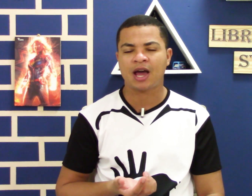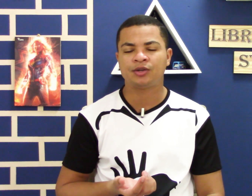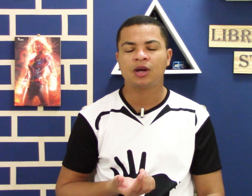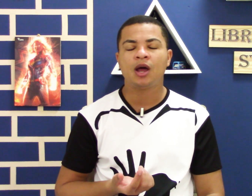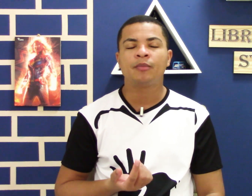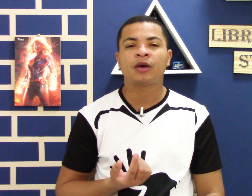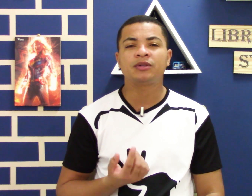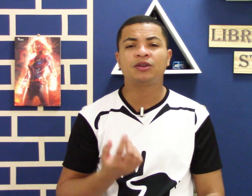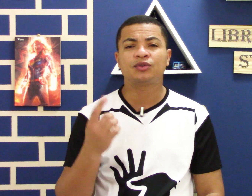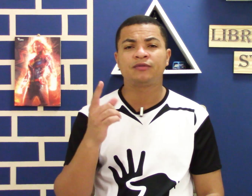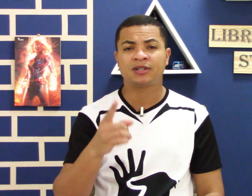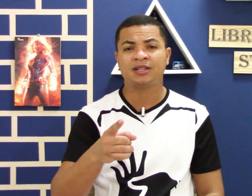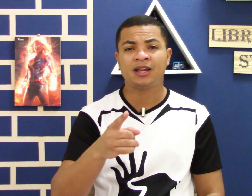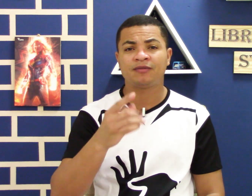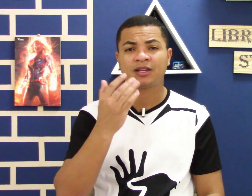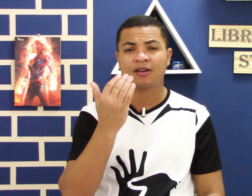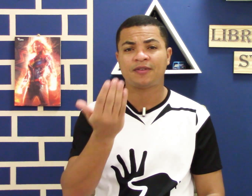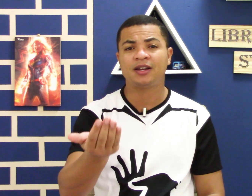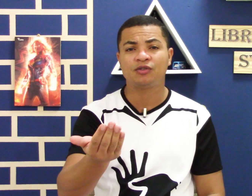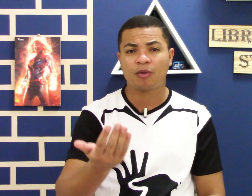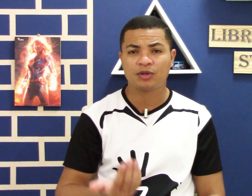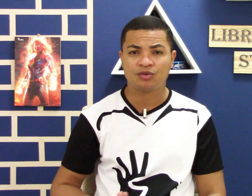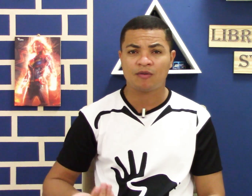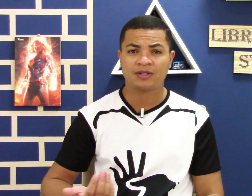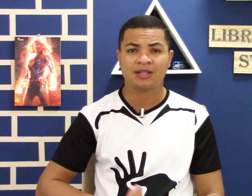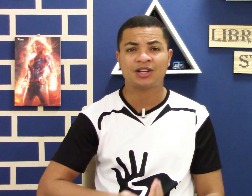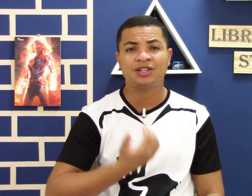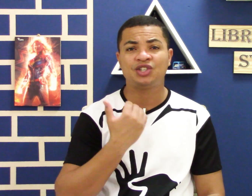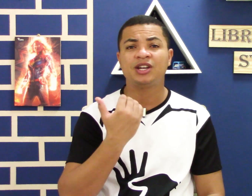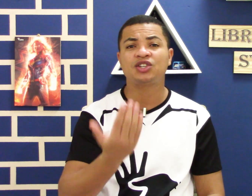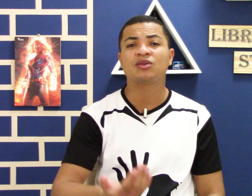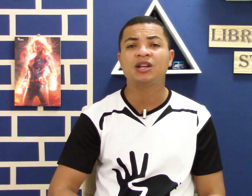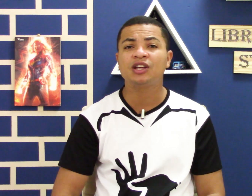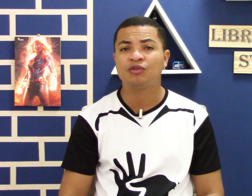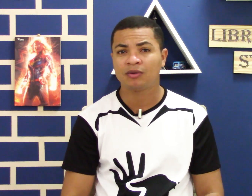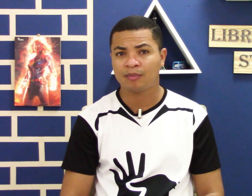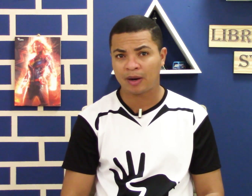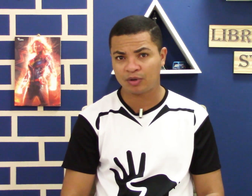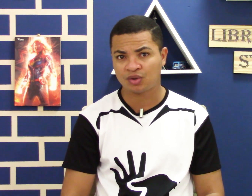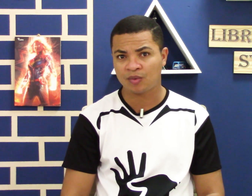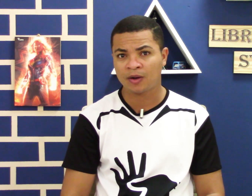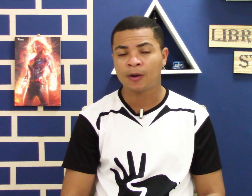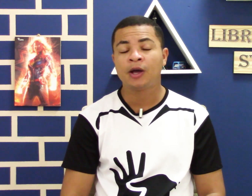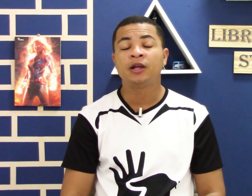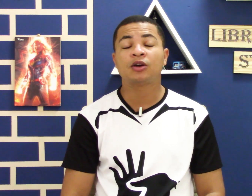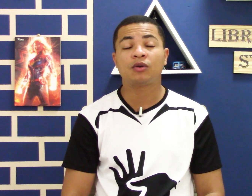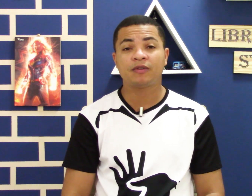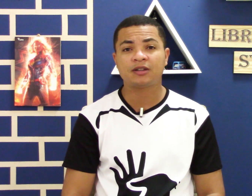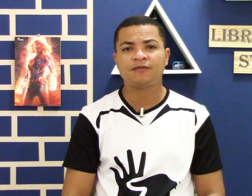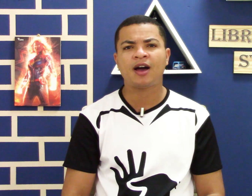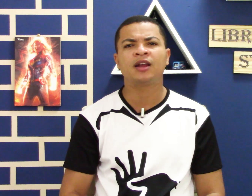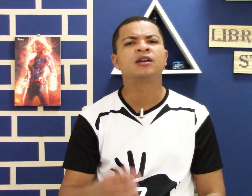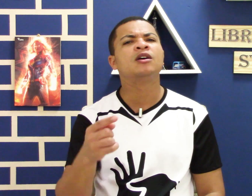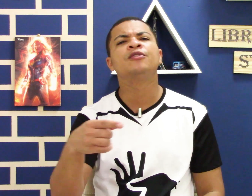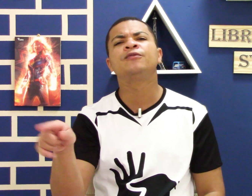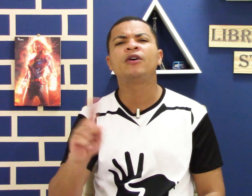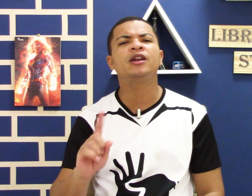verdade. Porque quando você usa o você está falando com a pessoa, você está se direcionando para a pessoa. Então, quando você fala, foi não,